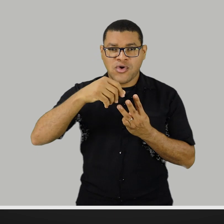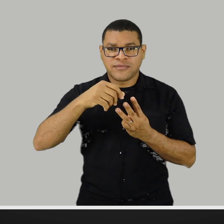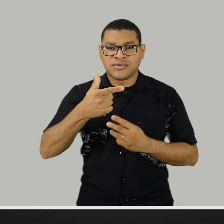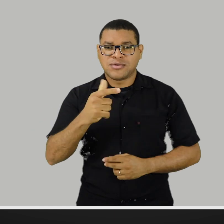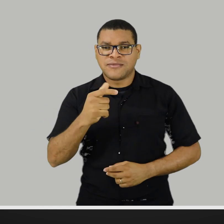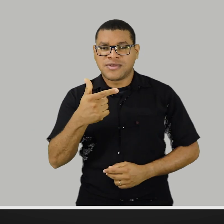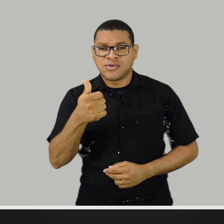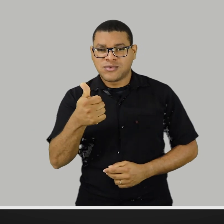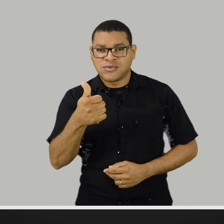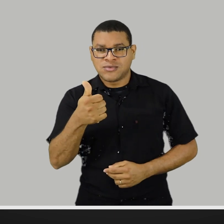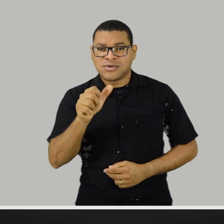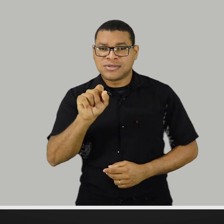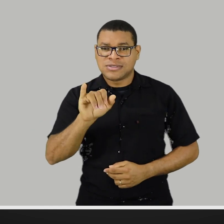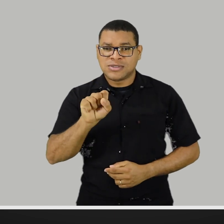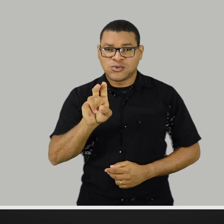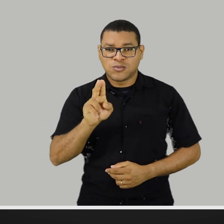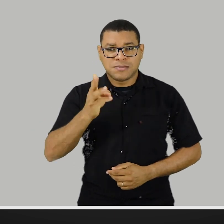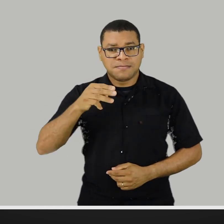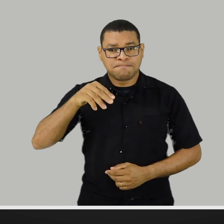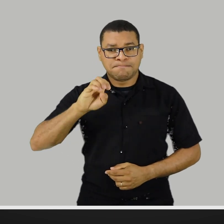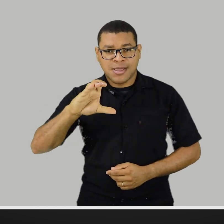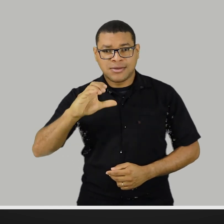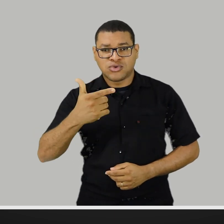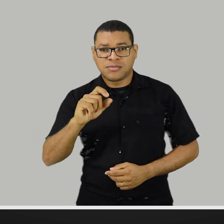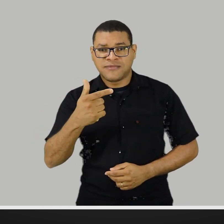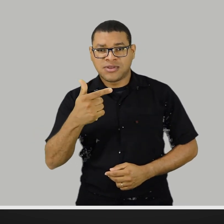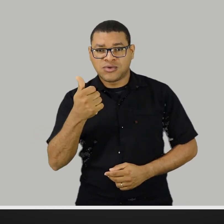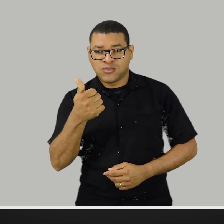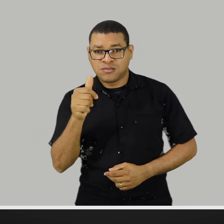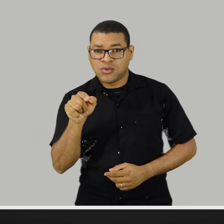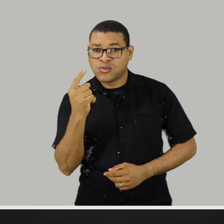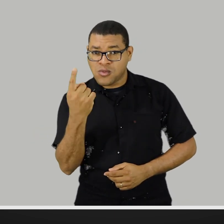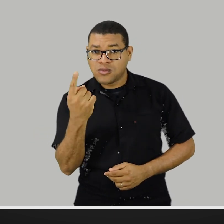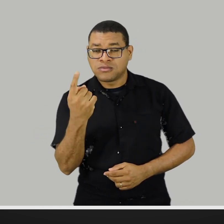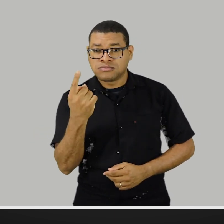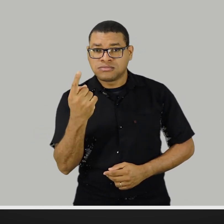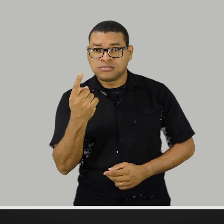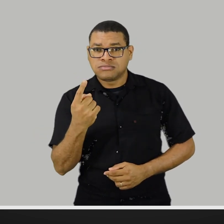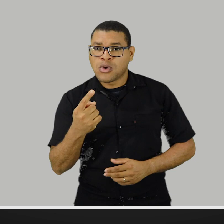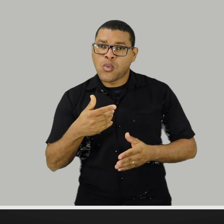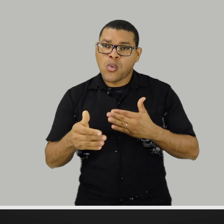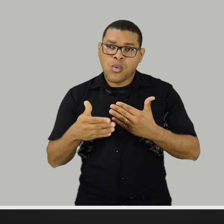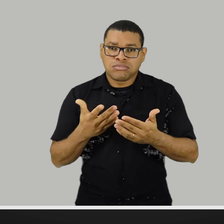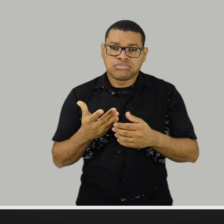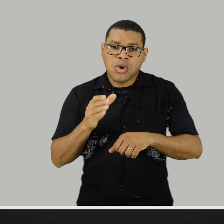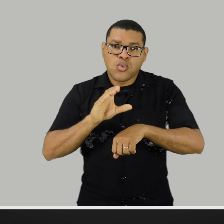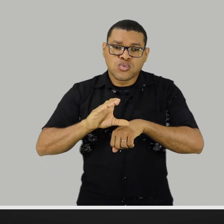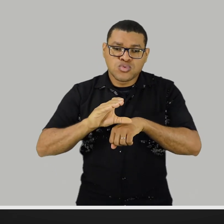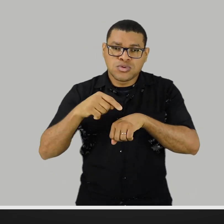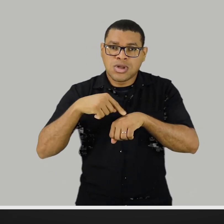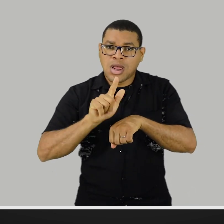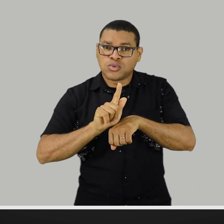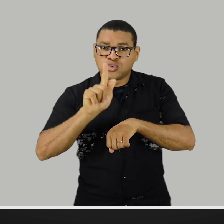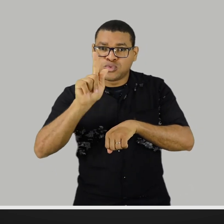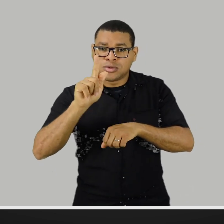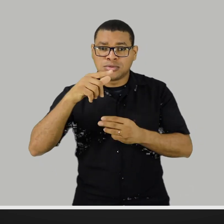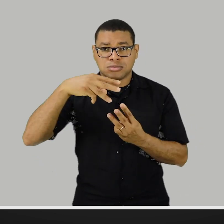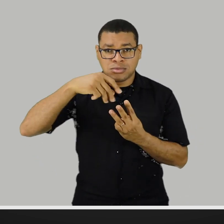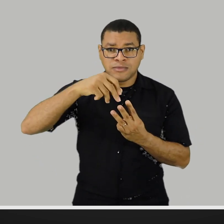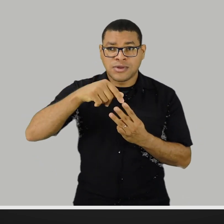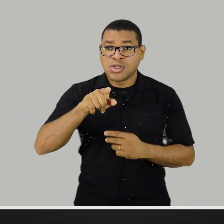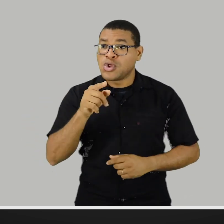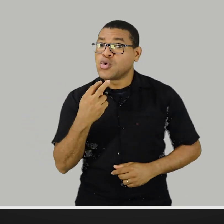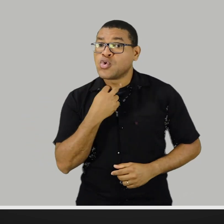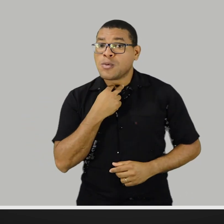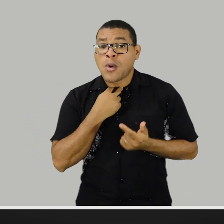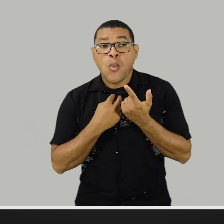2021 Sisu/Mac 2021. 1 para algum curso de graduação da UFS